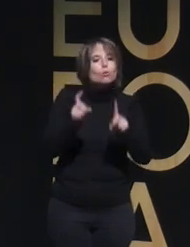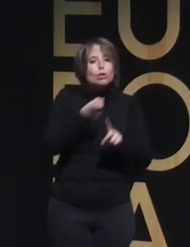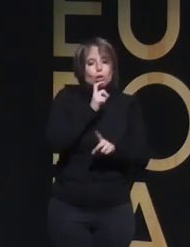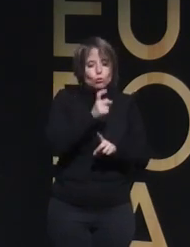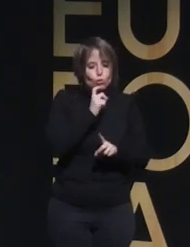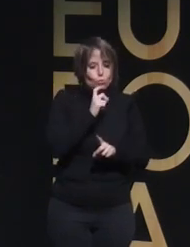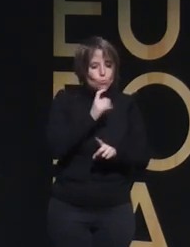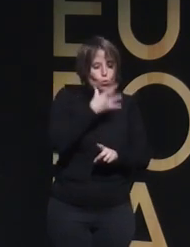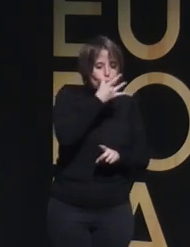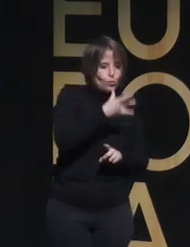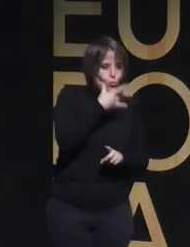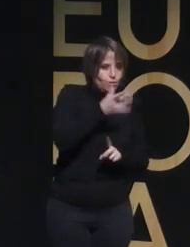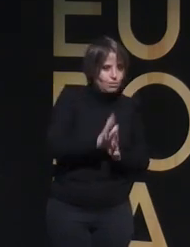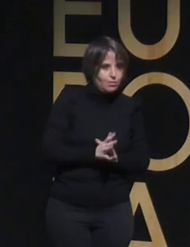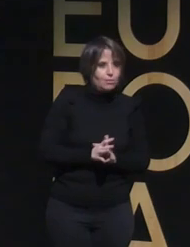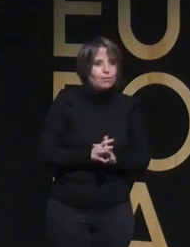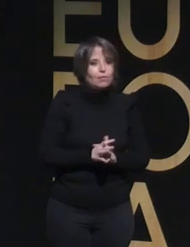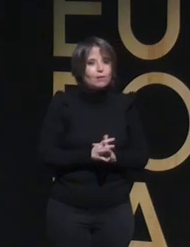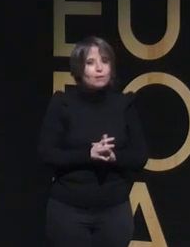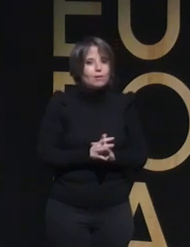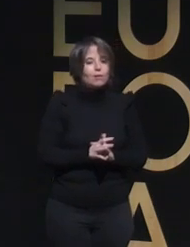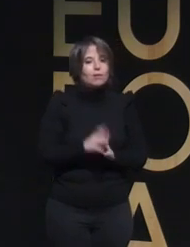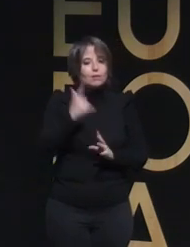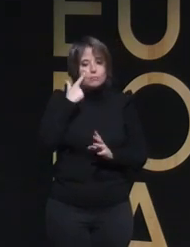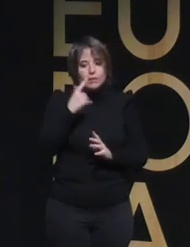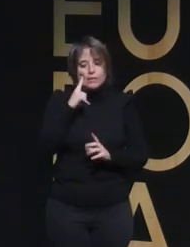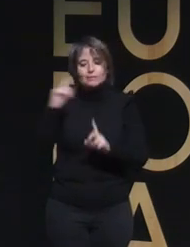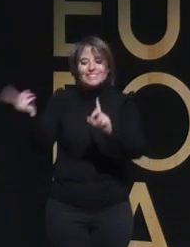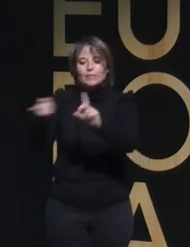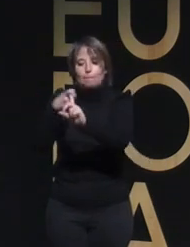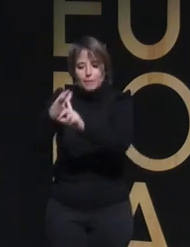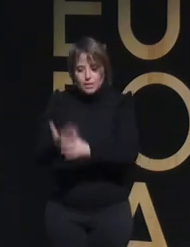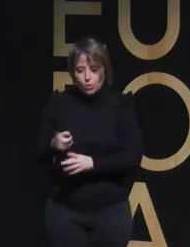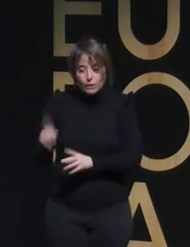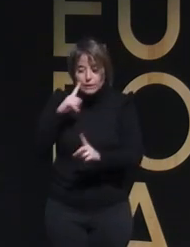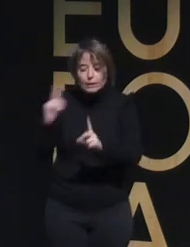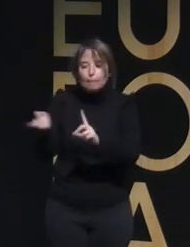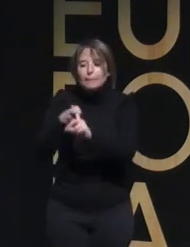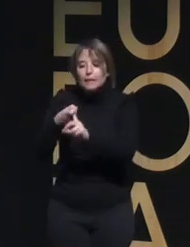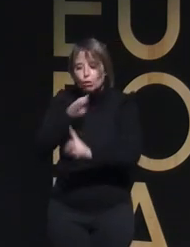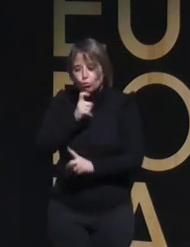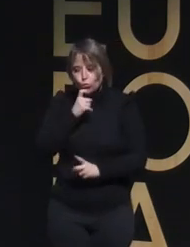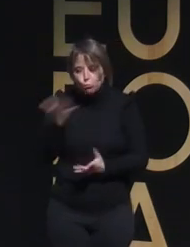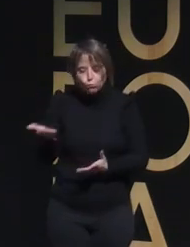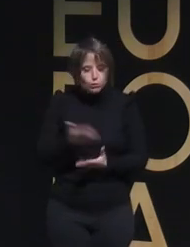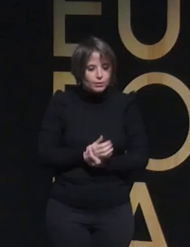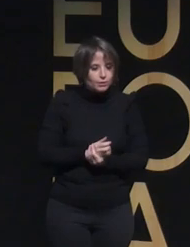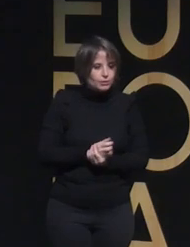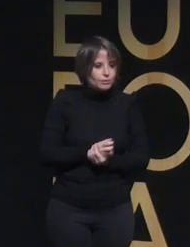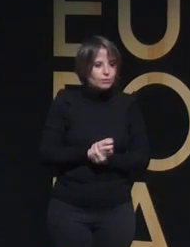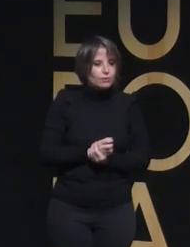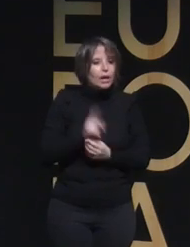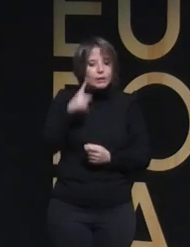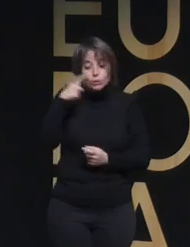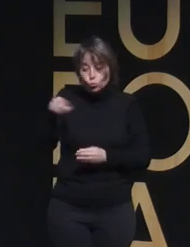la vergüenza, ¿no? Te han pillado. ¿Cómo te han podido pillar? ¿No? Esto lo hace todo el mundo y a ti te han